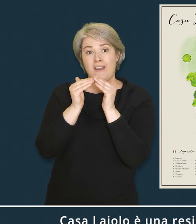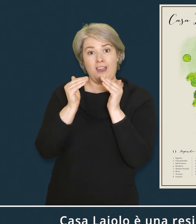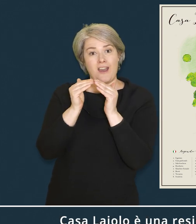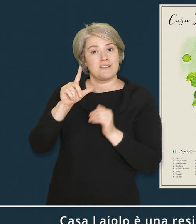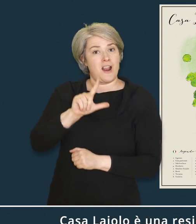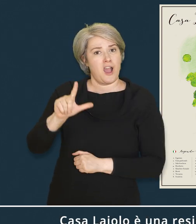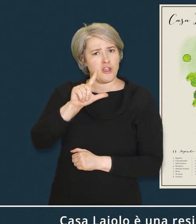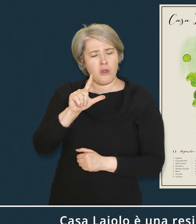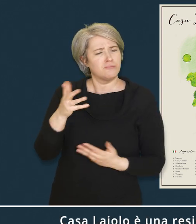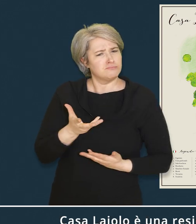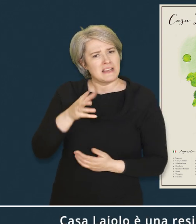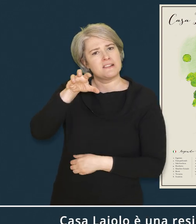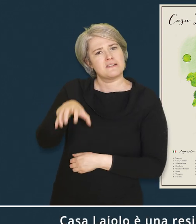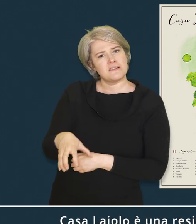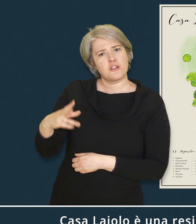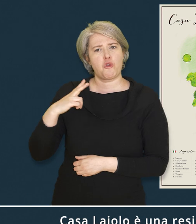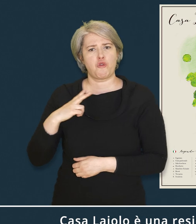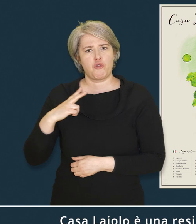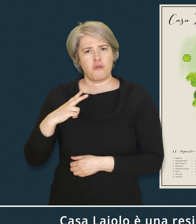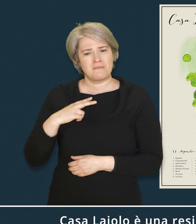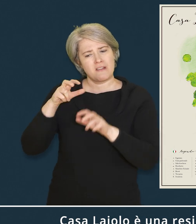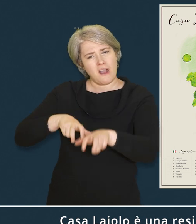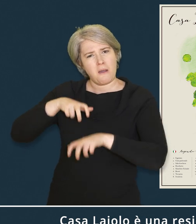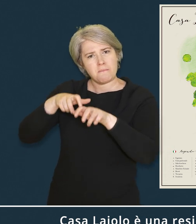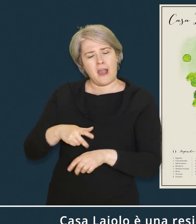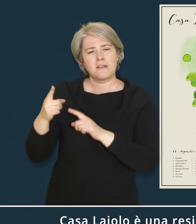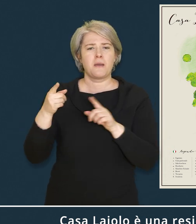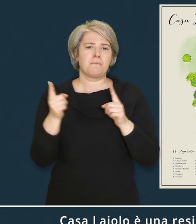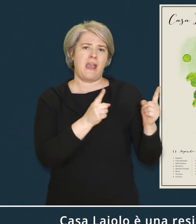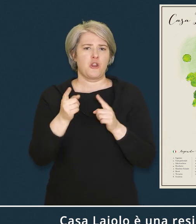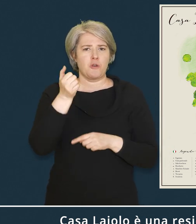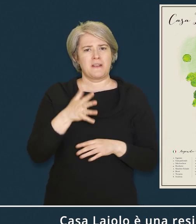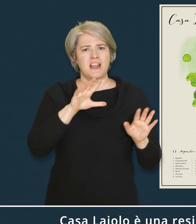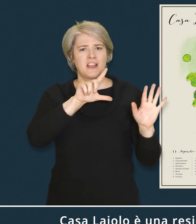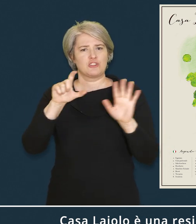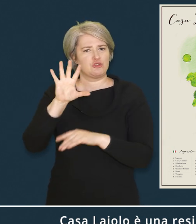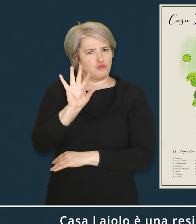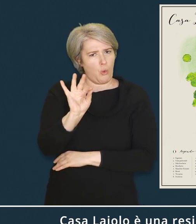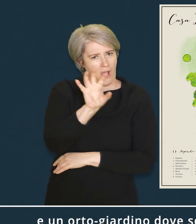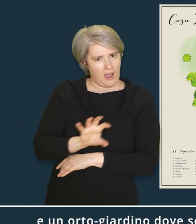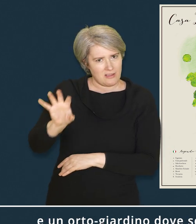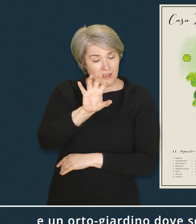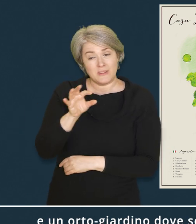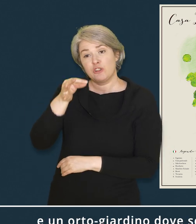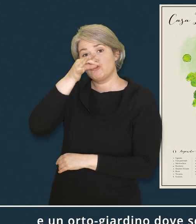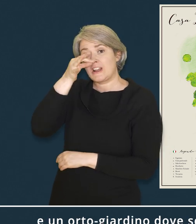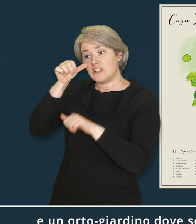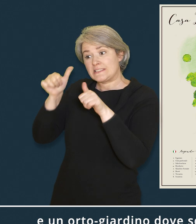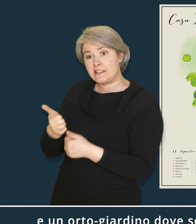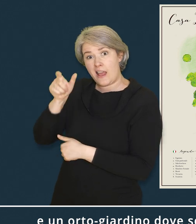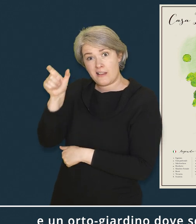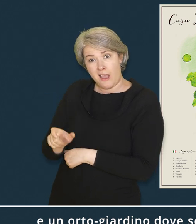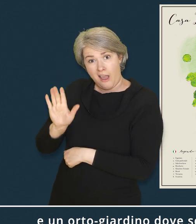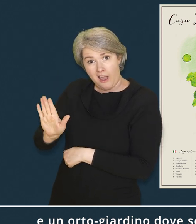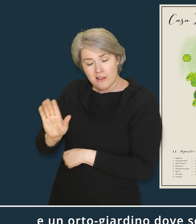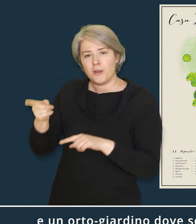Casa Laiolo è una residenza nobiliare di campagna di metà Settecento, con un giardino all'italiana e un orto giardino